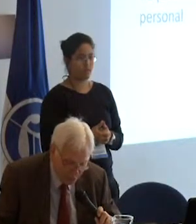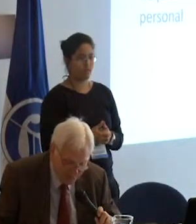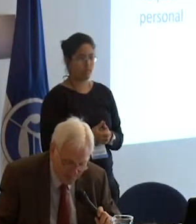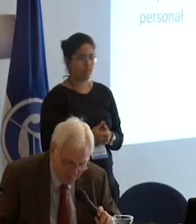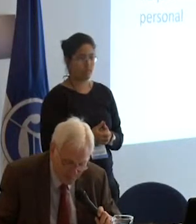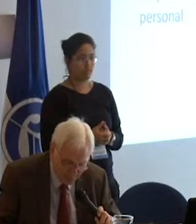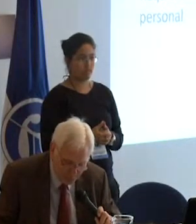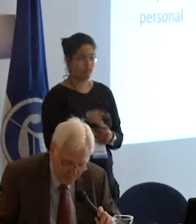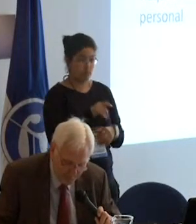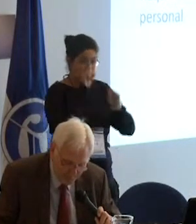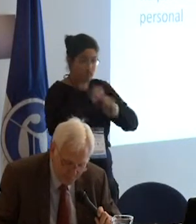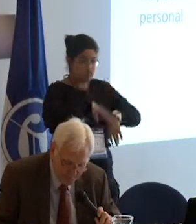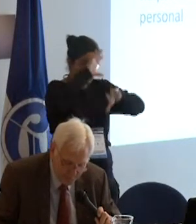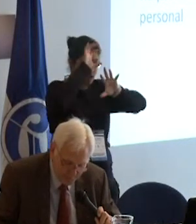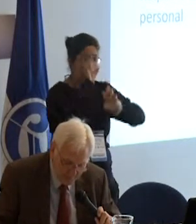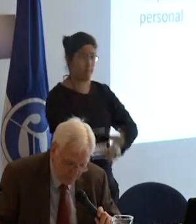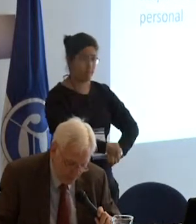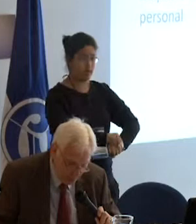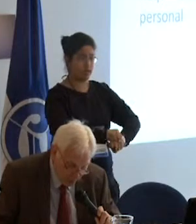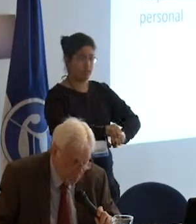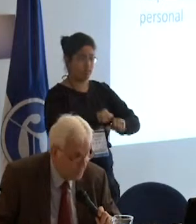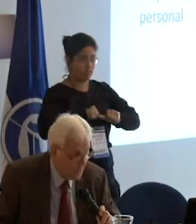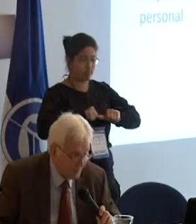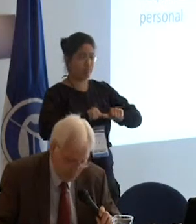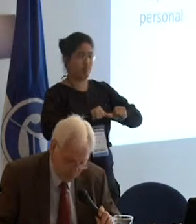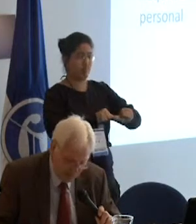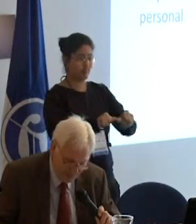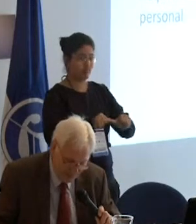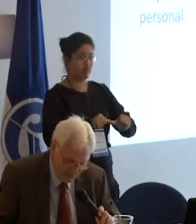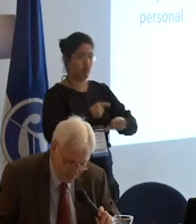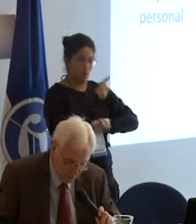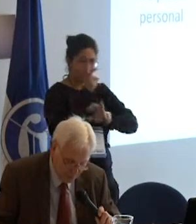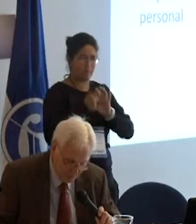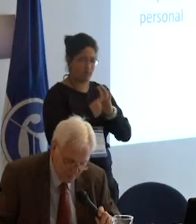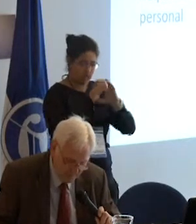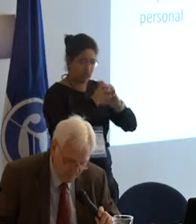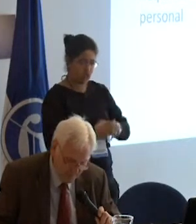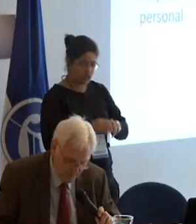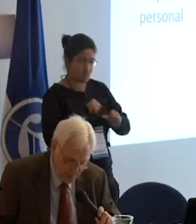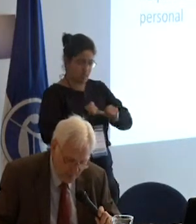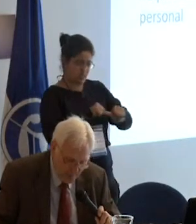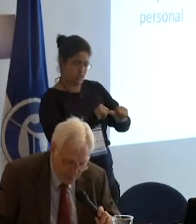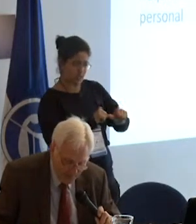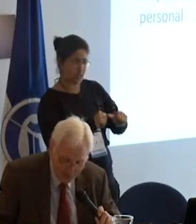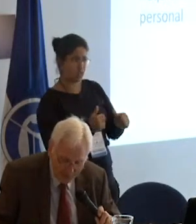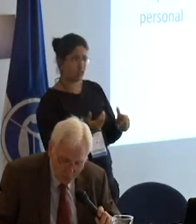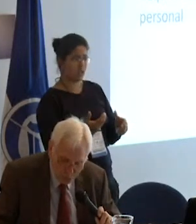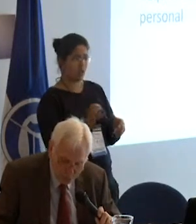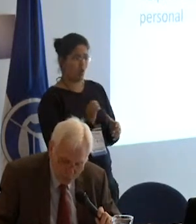¿Acaso serán capaces de permanecer durante toda la sesión?